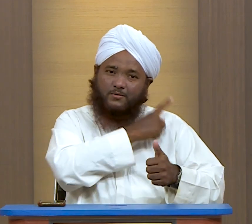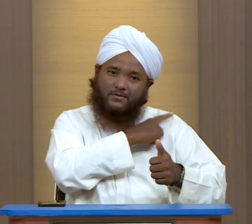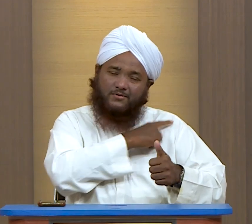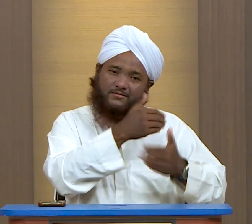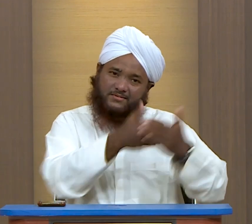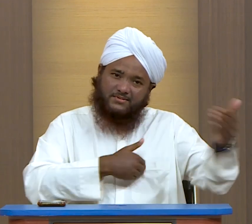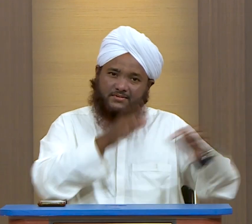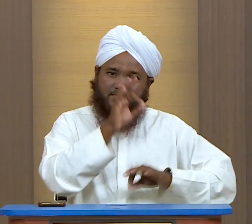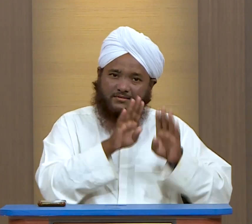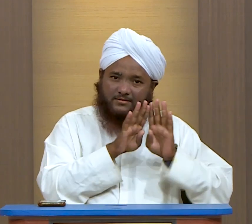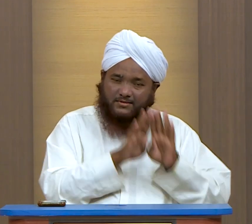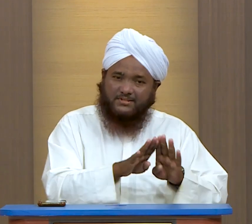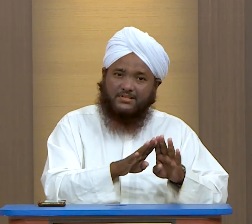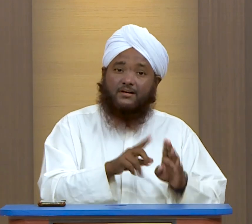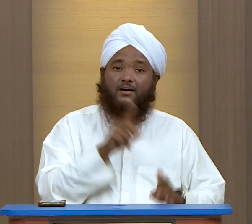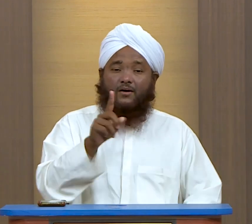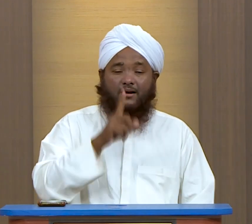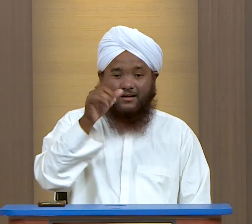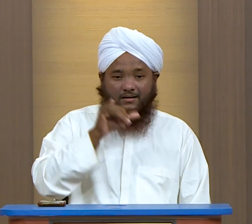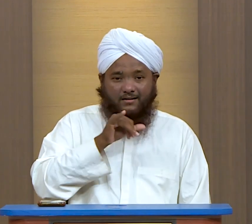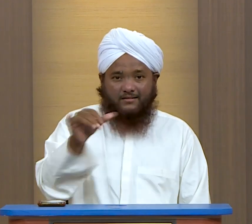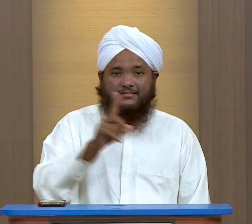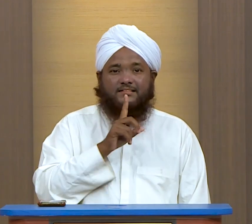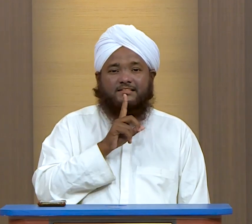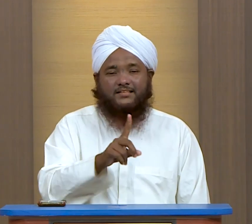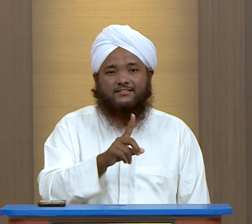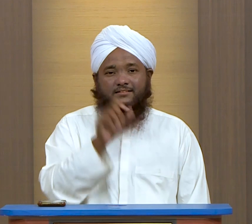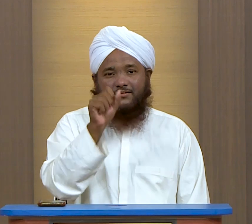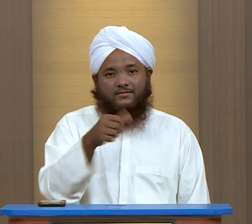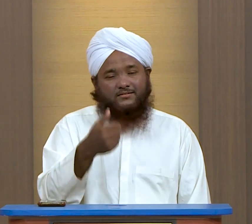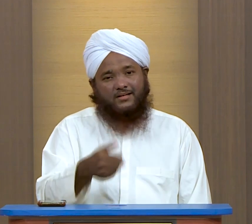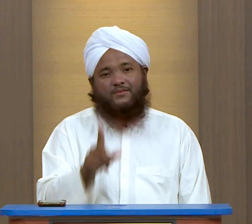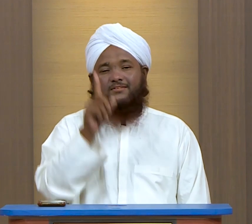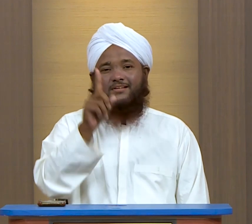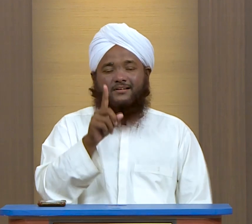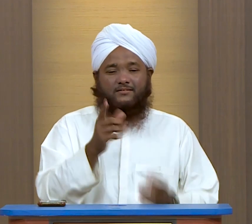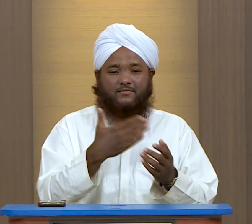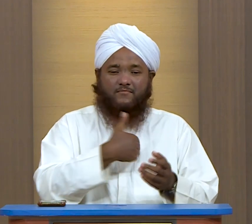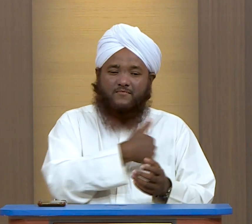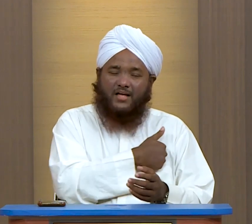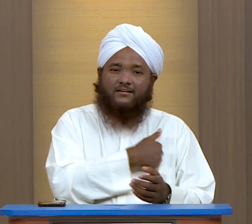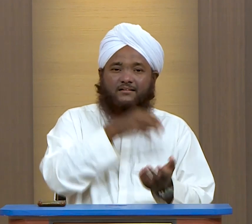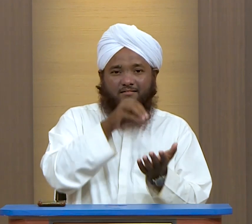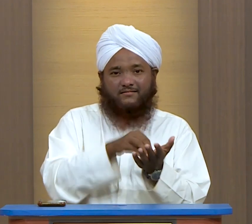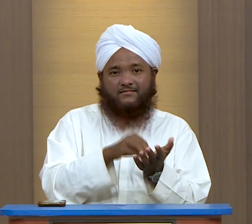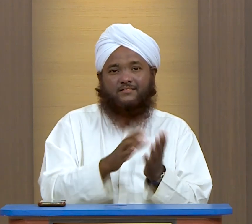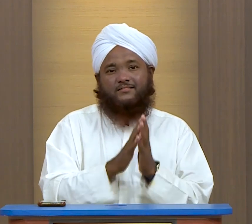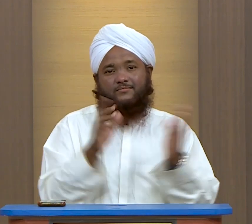جو اللہ پاک کے نزدیک صدیق ہو جائے اس کا خاتمہ اچھا ہوتا ہے۔ وہ ہر قسم کے عذاب سے محفوظ رہتا ہے،